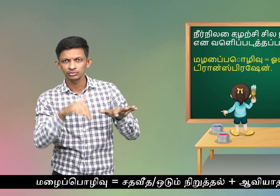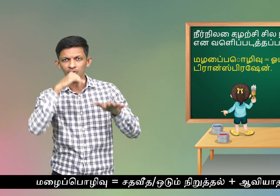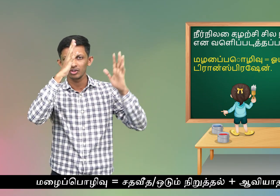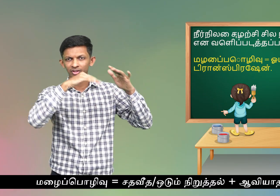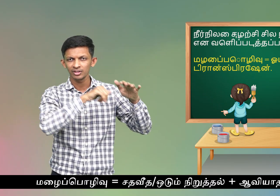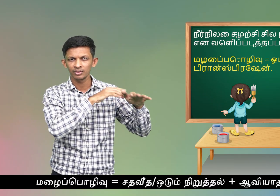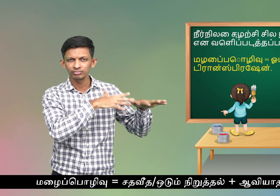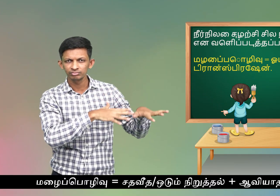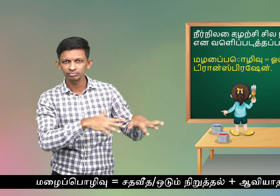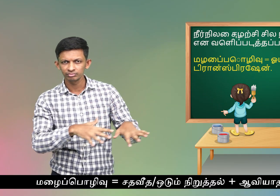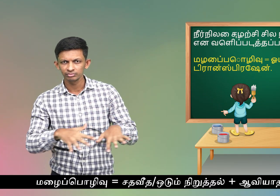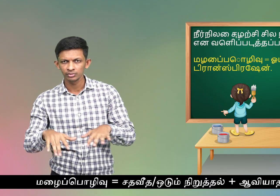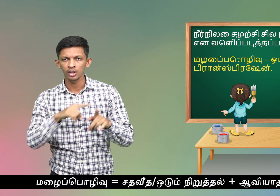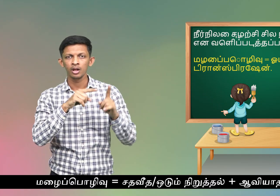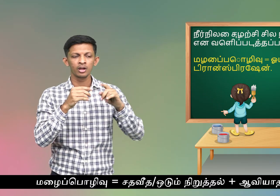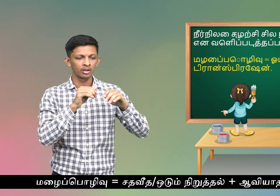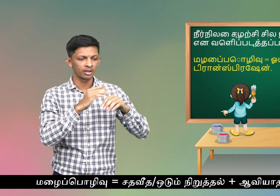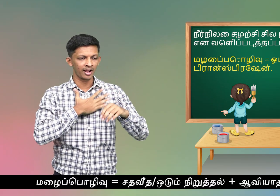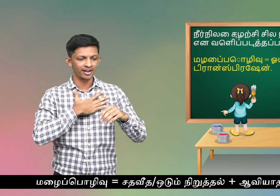நிறுத்தல், கூட்டல், ஆவியாதல், தூண்டுதல்.